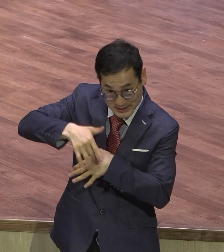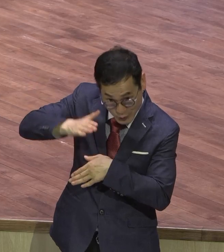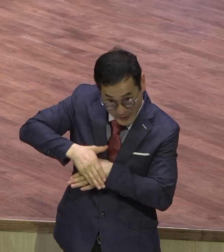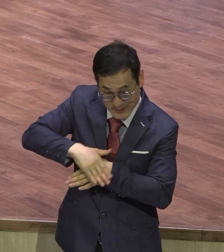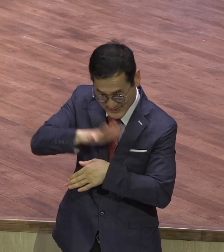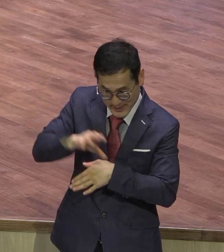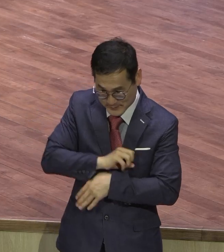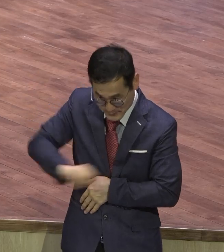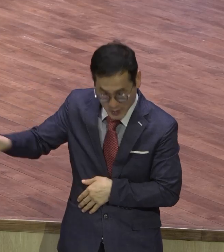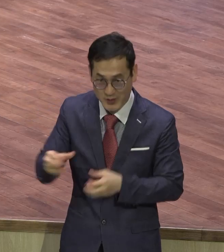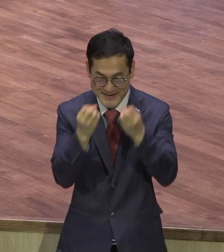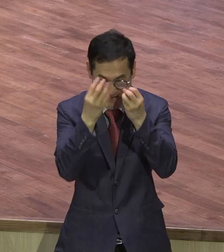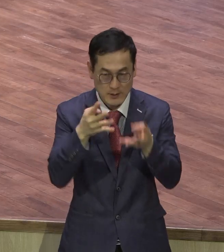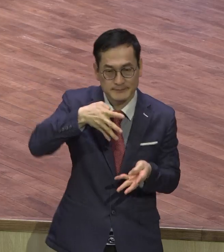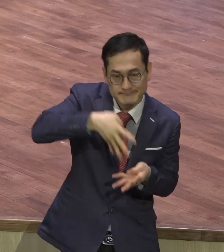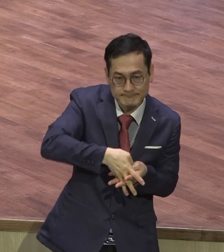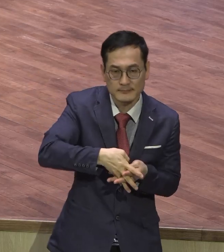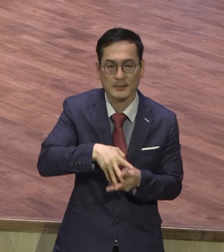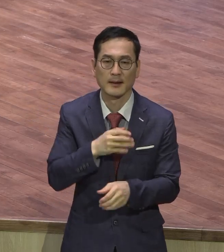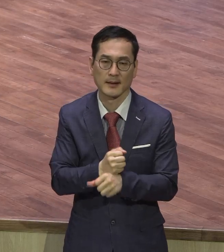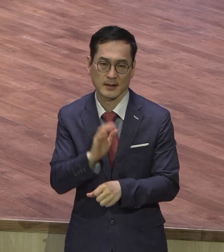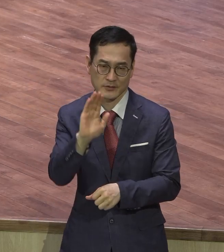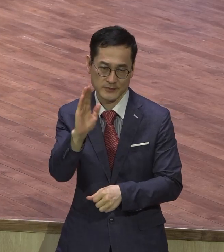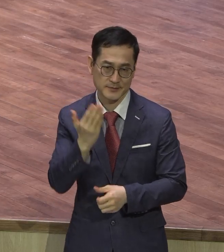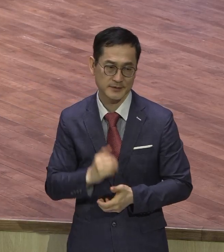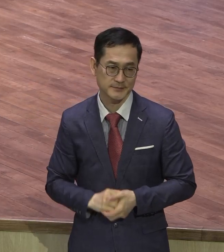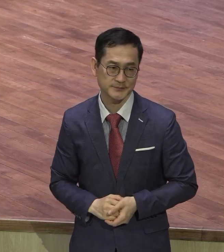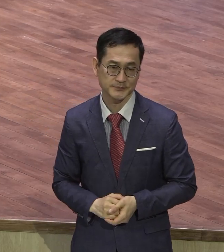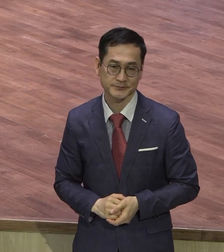중심의 세틀로 확 바꿔야 돼요. 나중심,